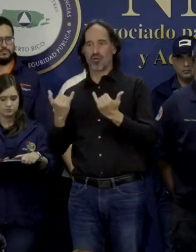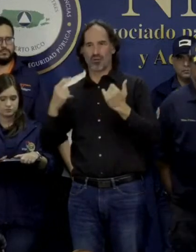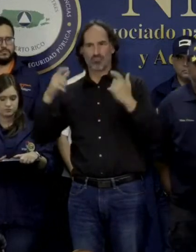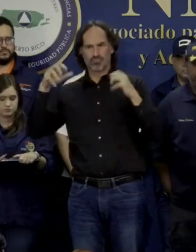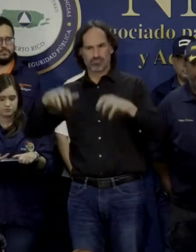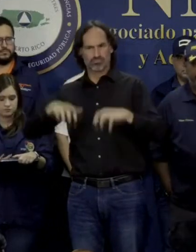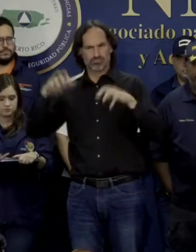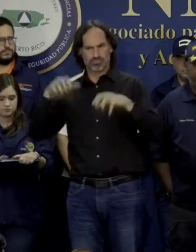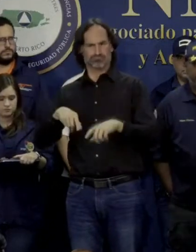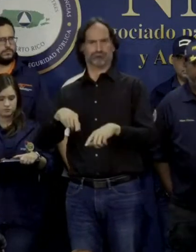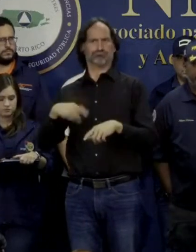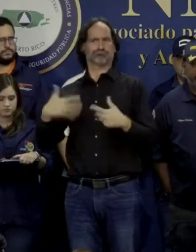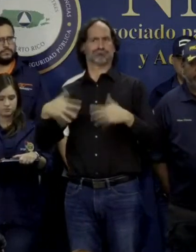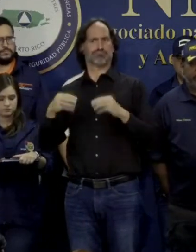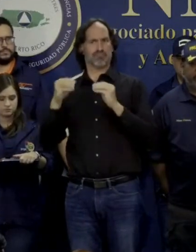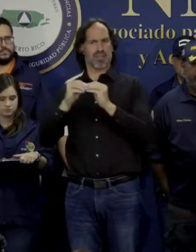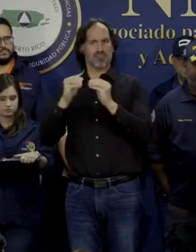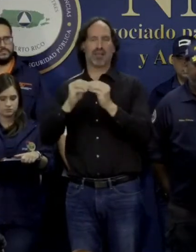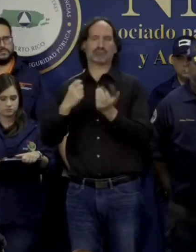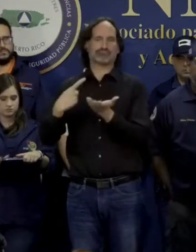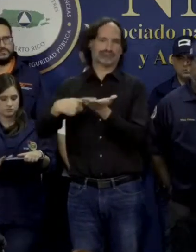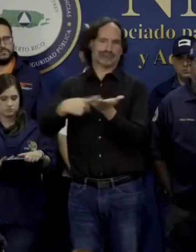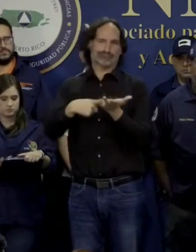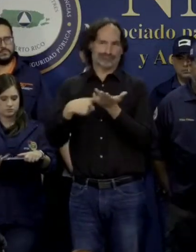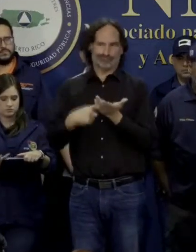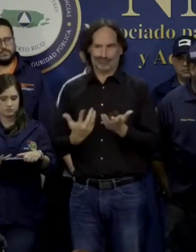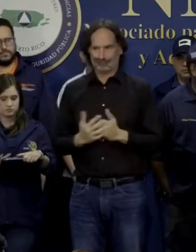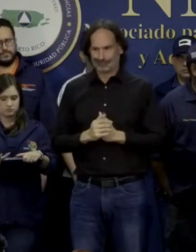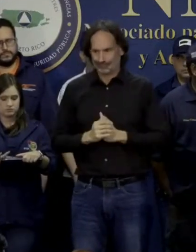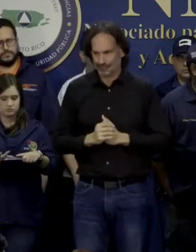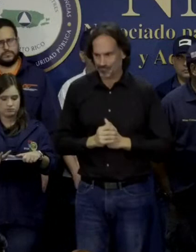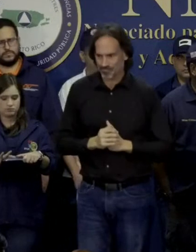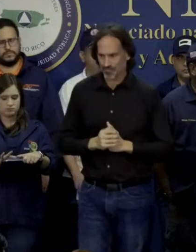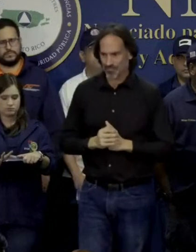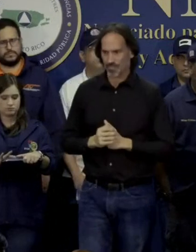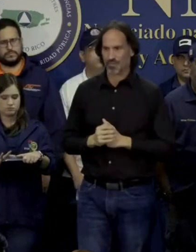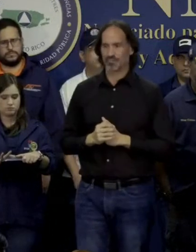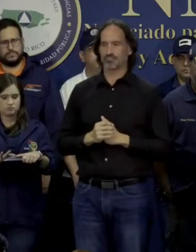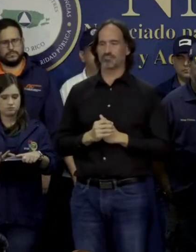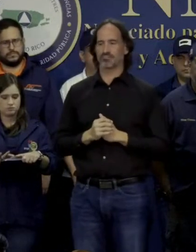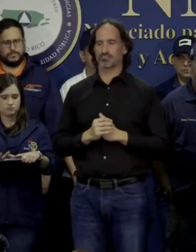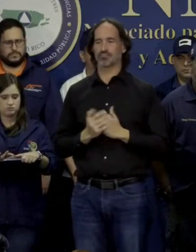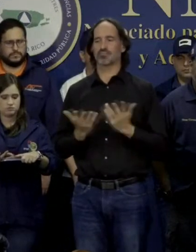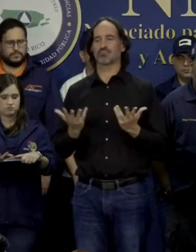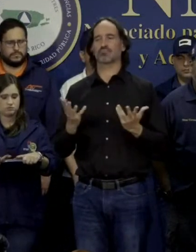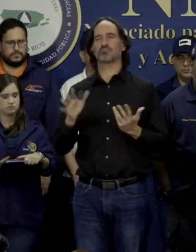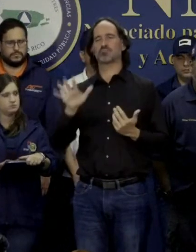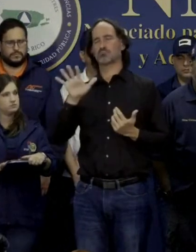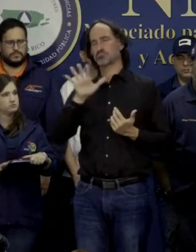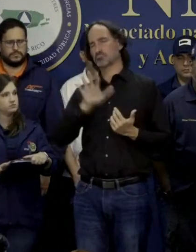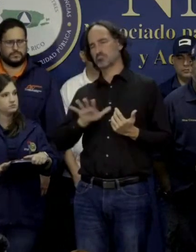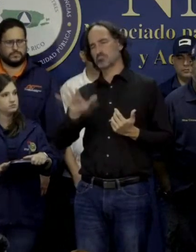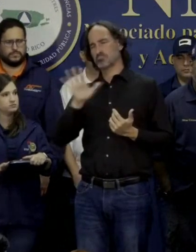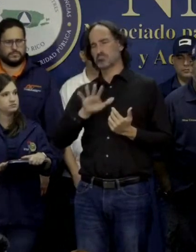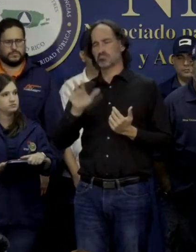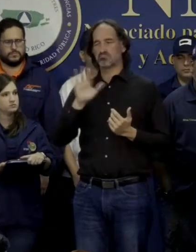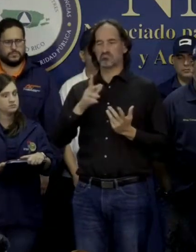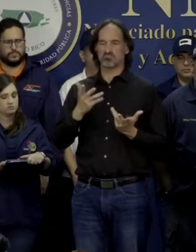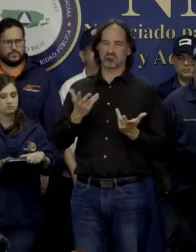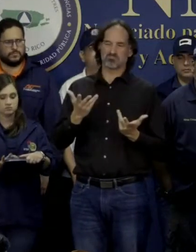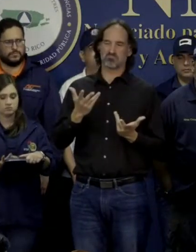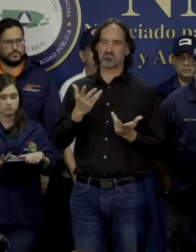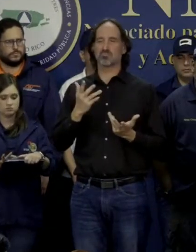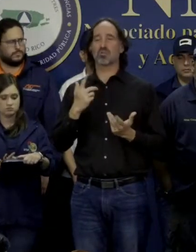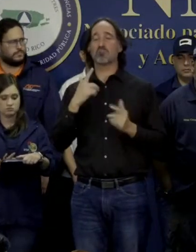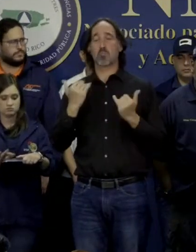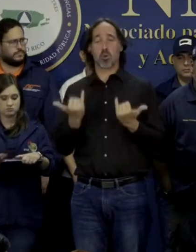Okay. Y aquí hasta el momento el estimado es que la cantidad de lluvia puede llegar a 35 pulgadas, pero ese es el estimado.